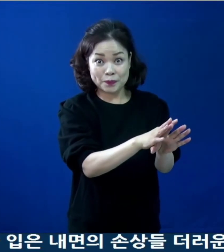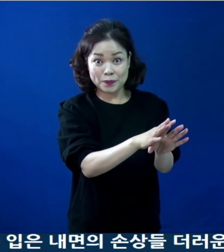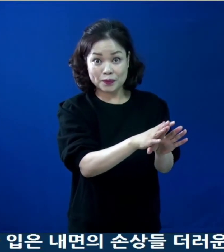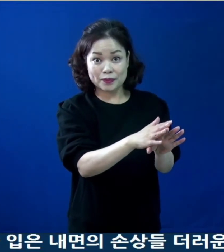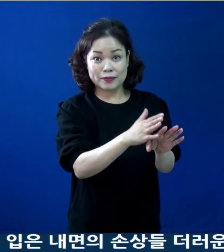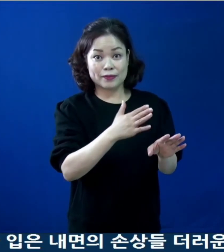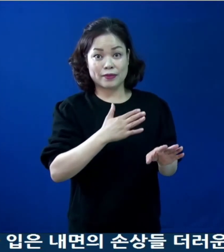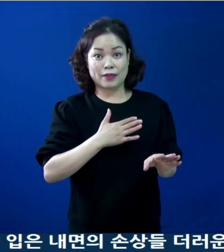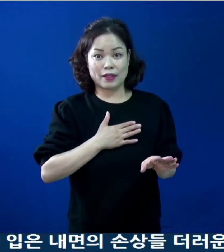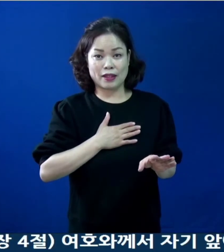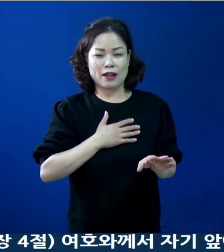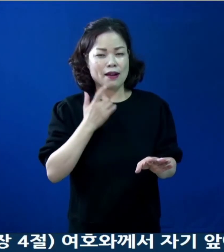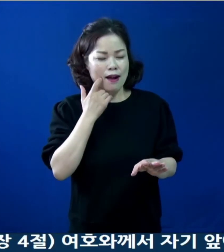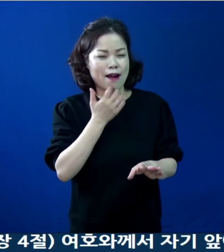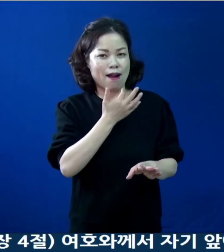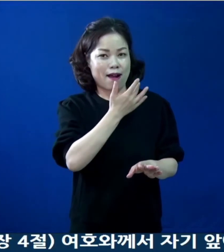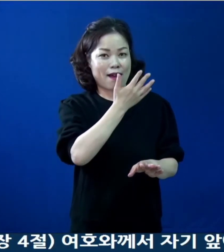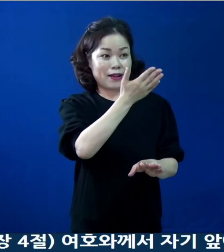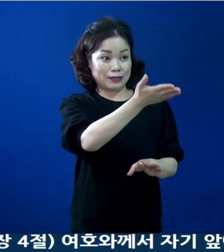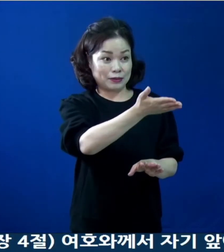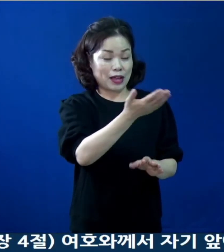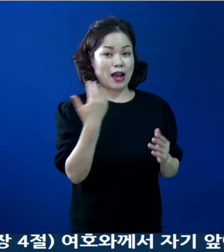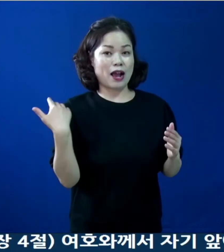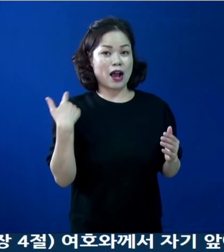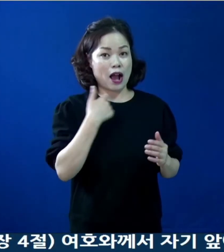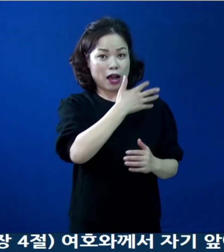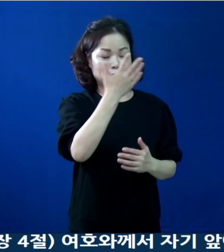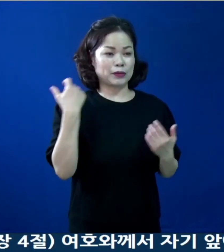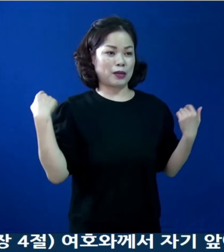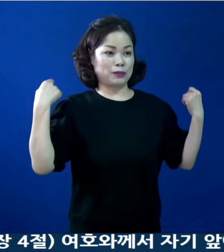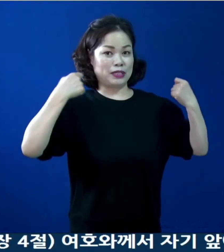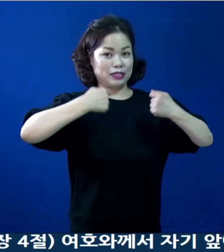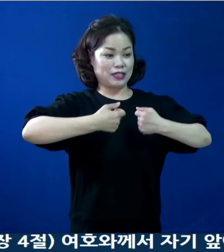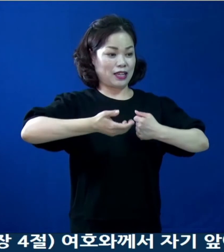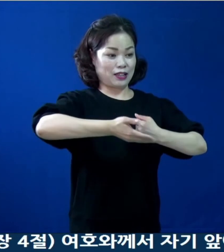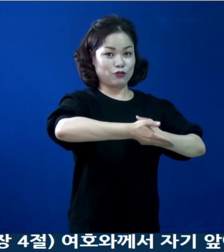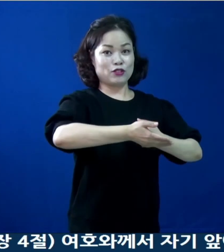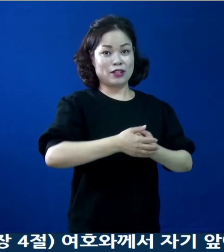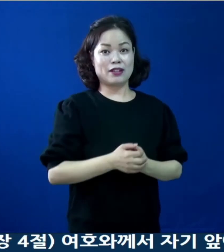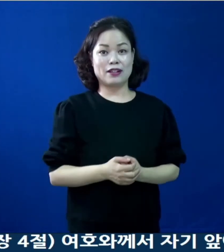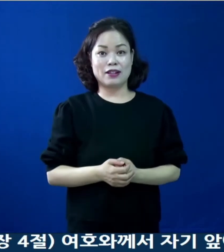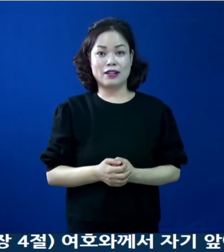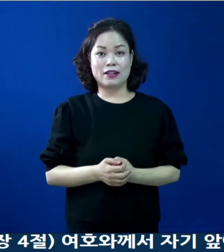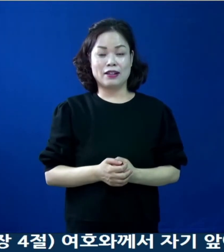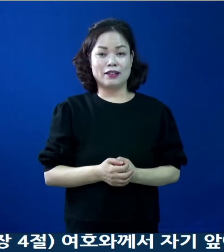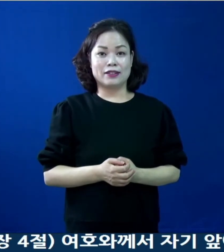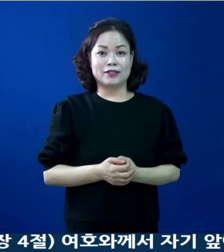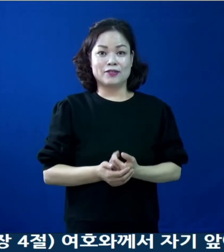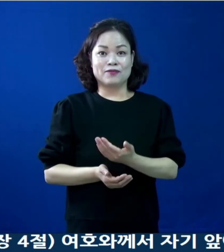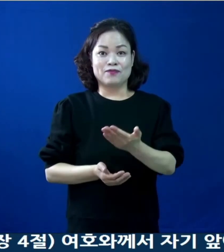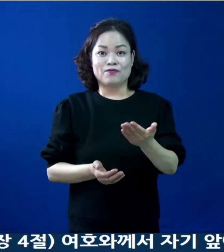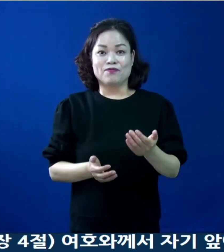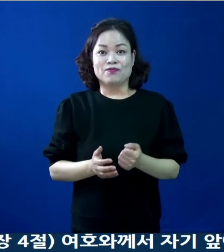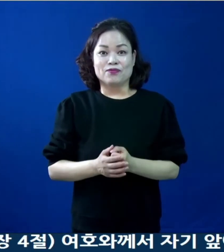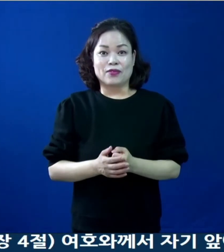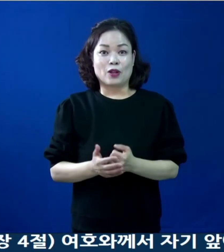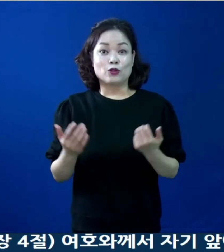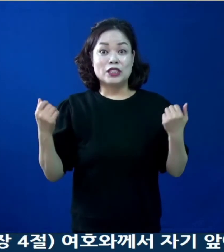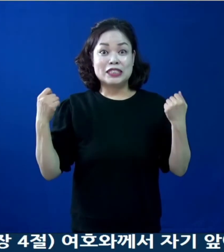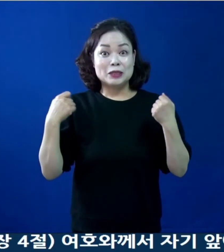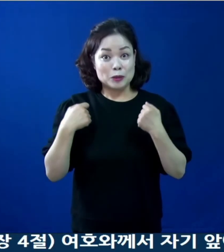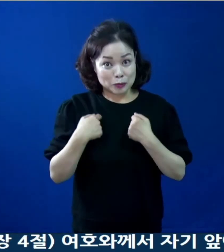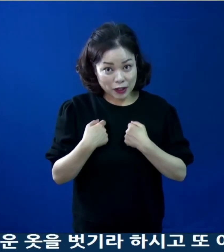내게 아름다운 옷을 입게 하리라. 여러분, 우리가 입어야